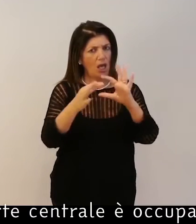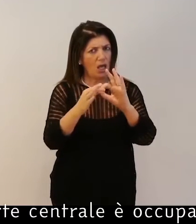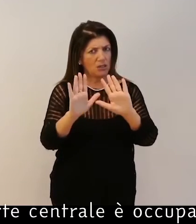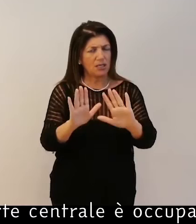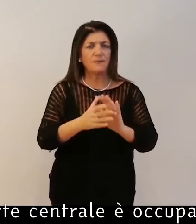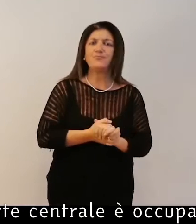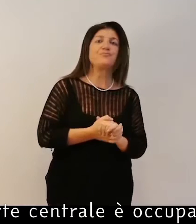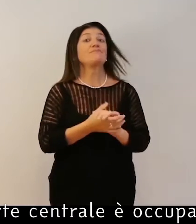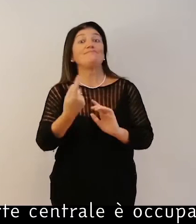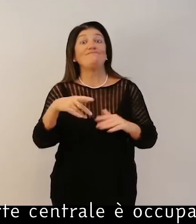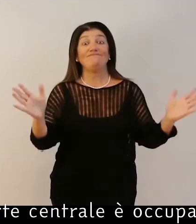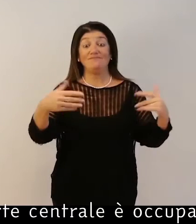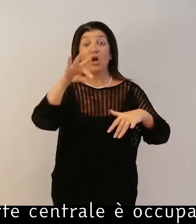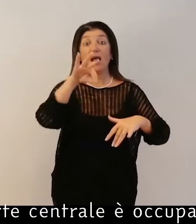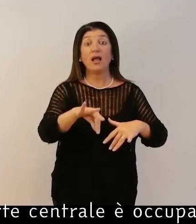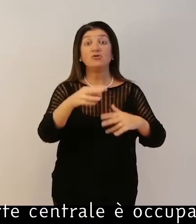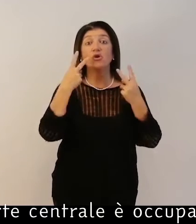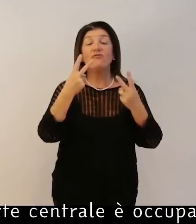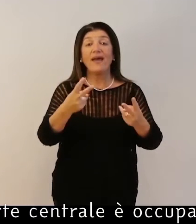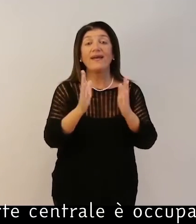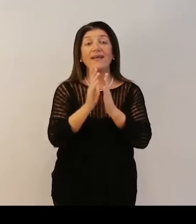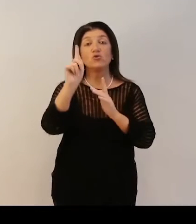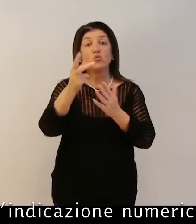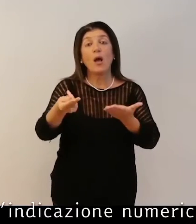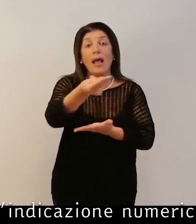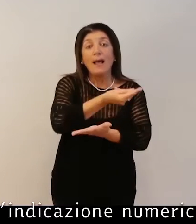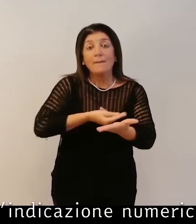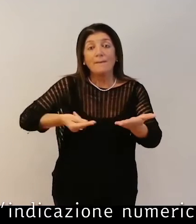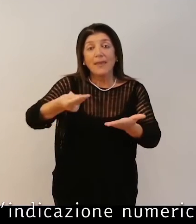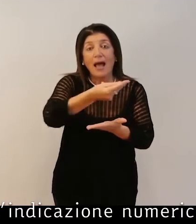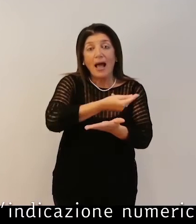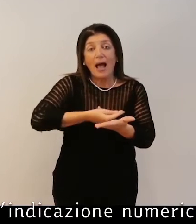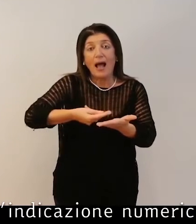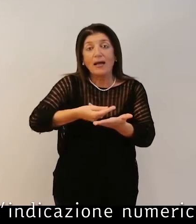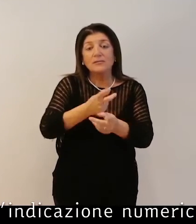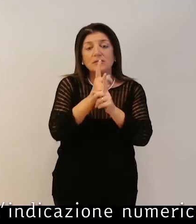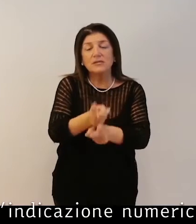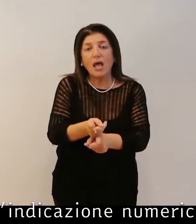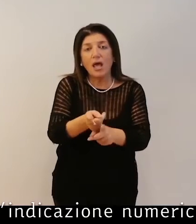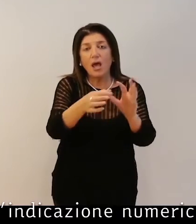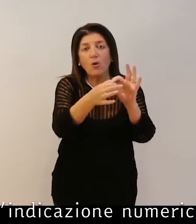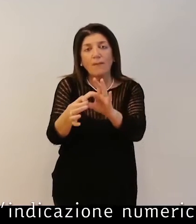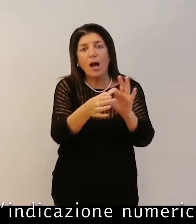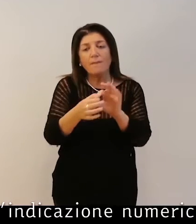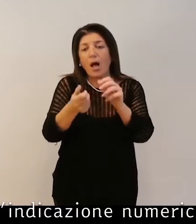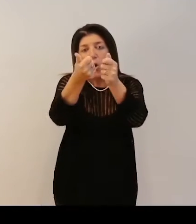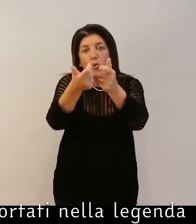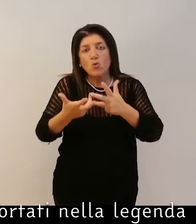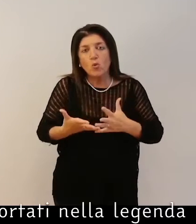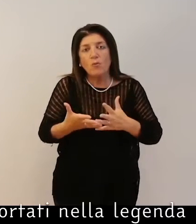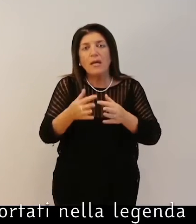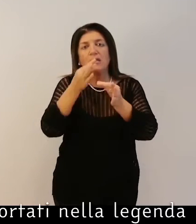La parte centrale è occupata dalla pianta della chiesa, con l'indicazione numerica degli elementi